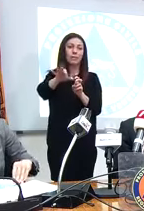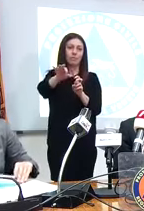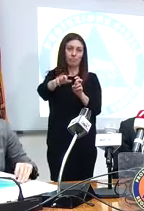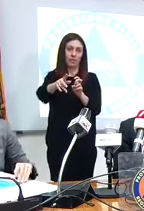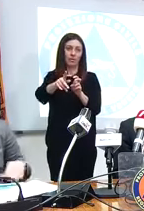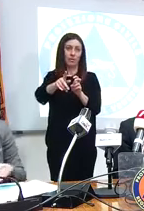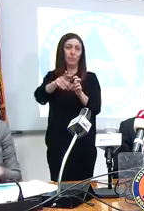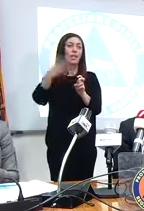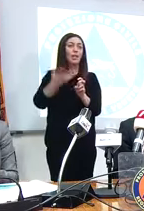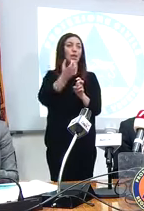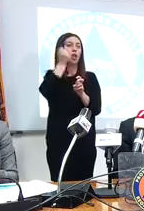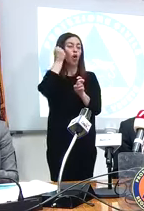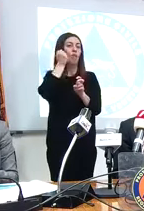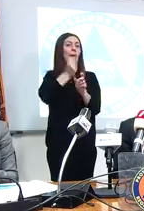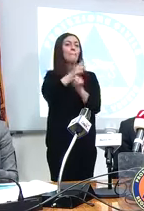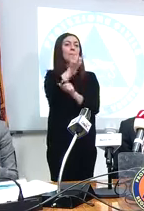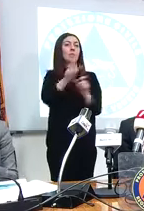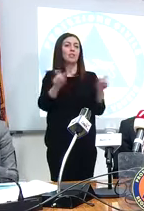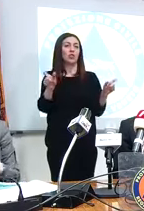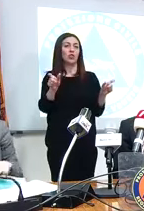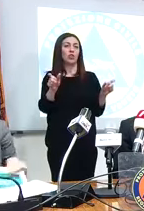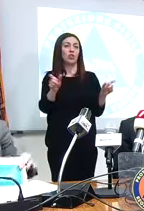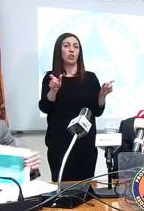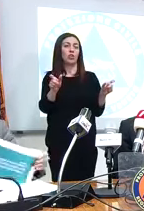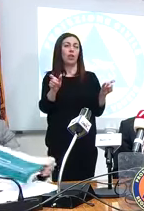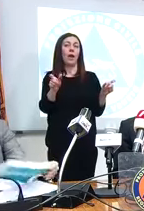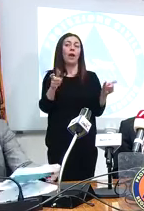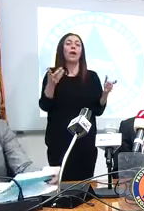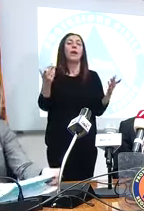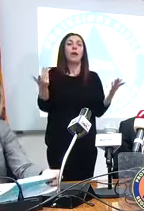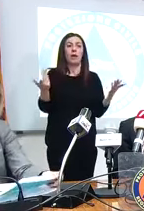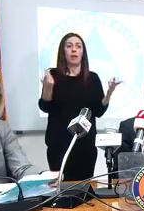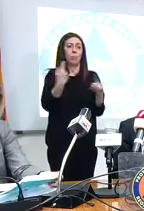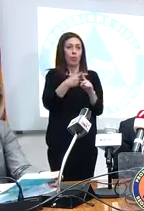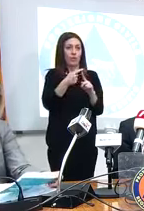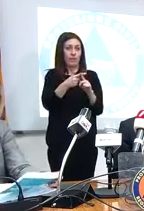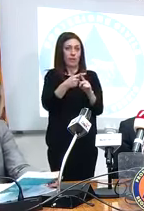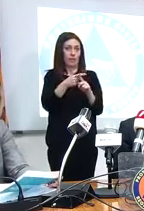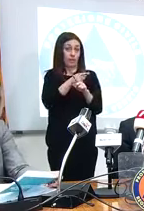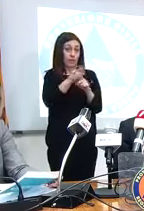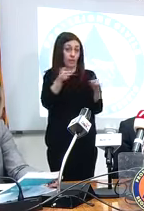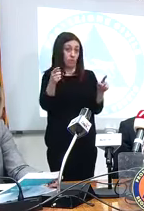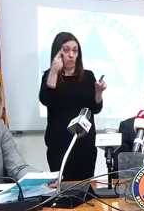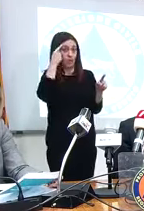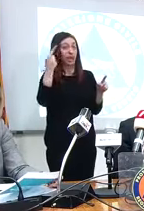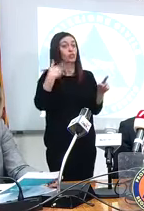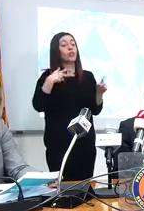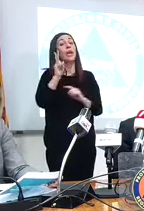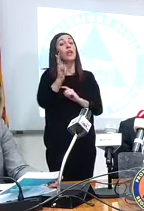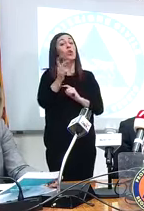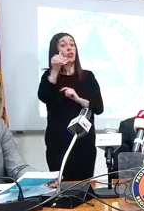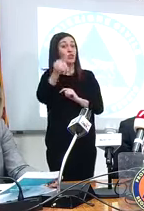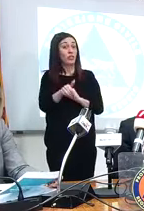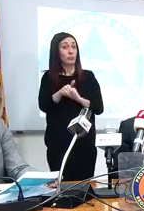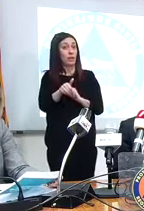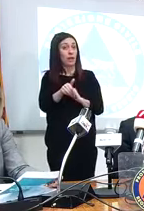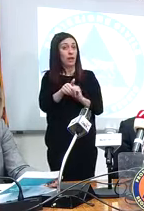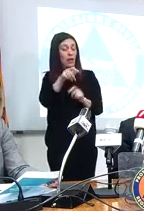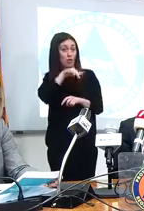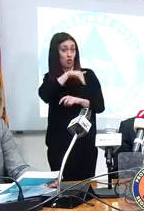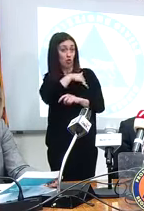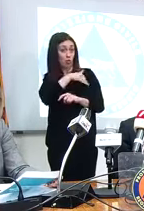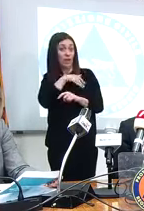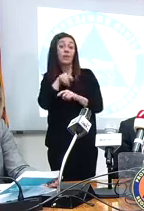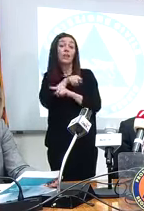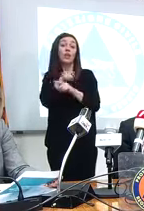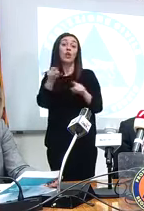di diverse situazioni. Avete sentito, abbiamo 12.000 studenti in quarantena e isolamento. Abbiamo anche